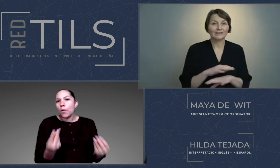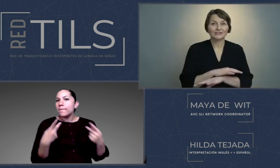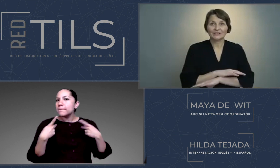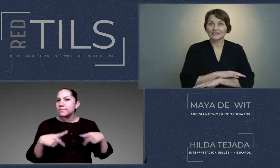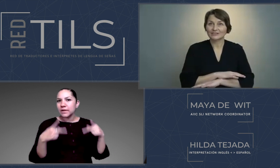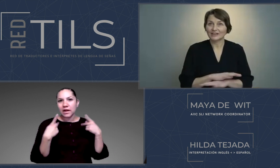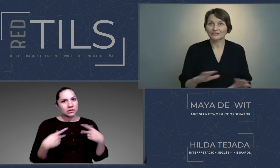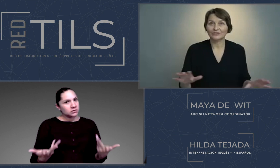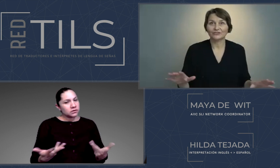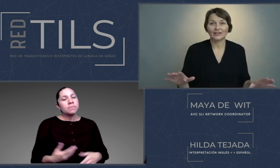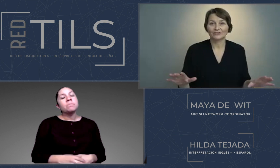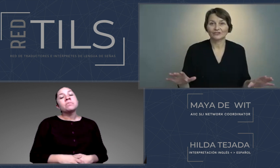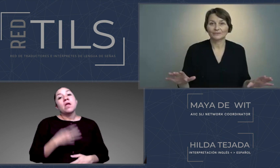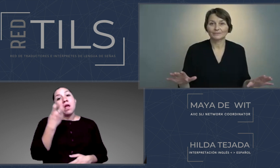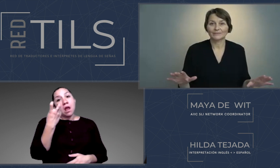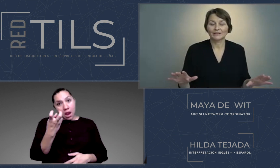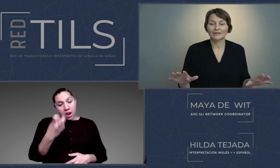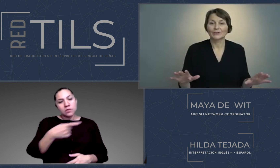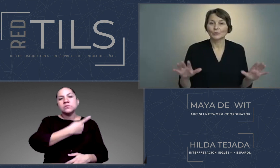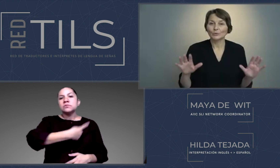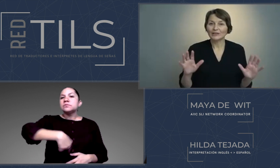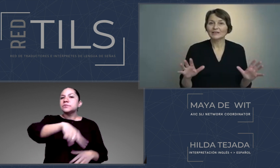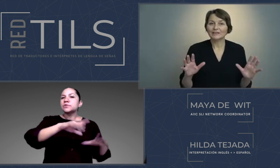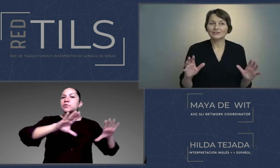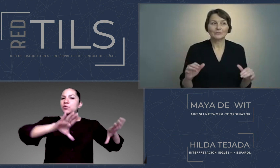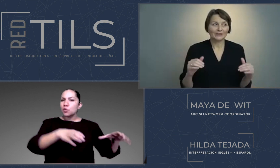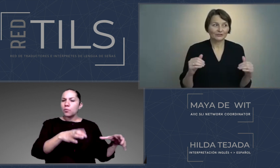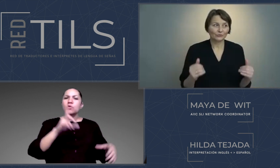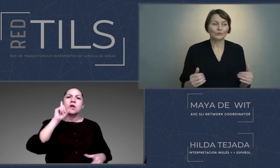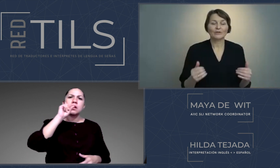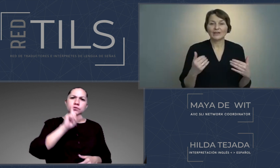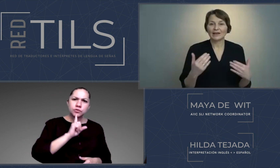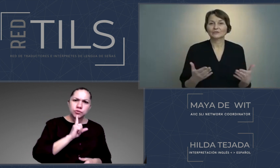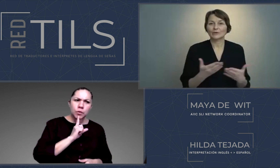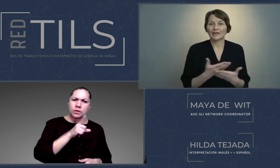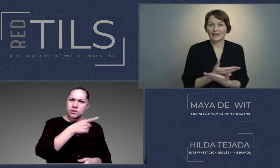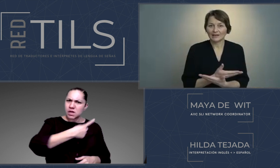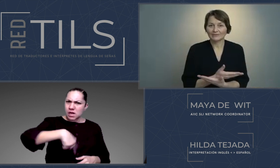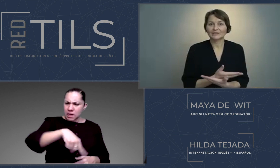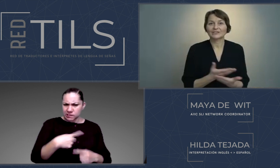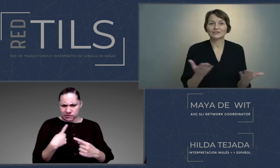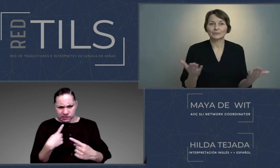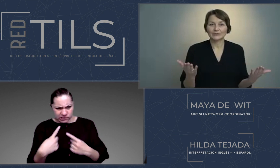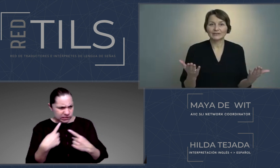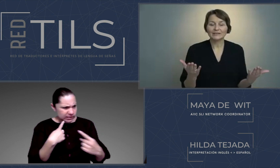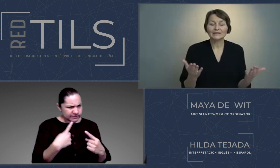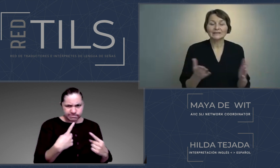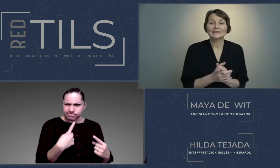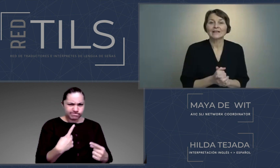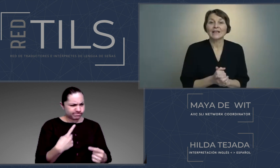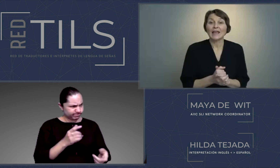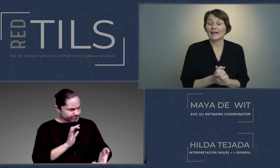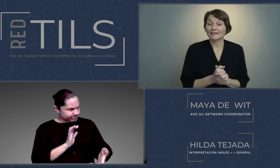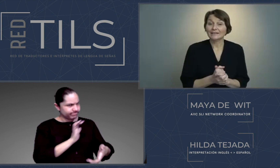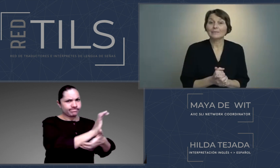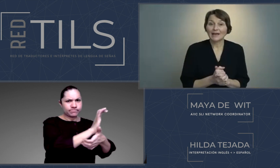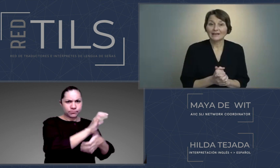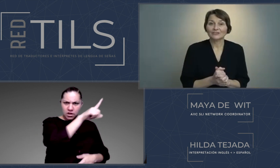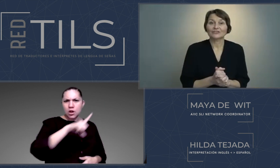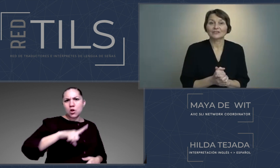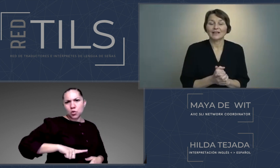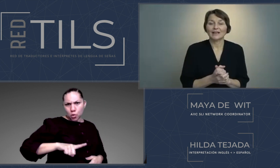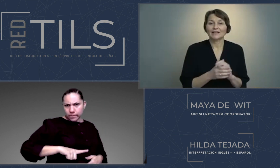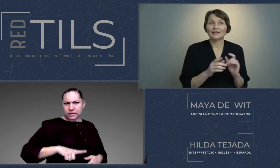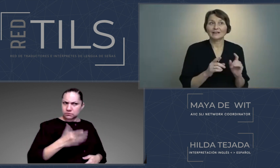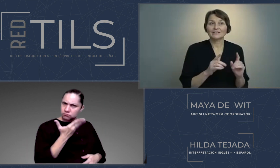sorda se reunió, hicieron gran cabildeo con las autoridades y dijeron, esto tiene que cambiar porque tenemos que